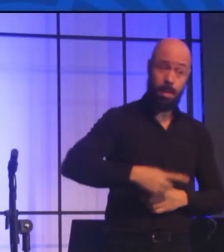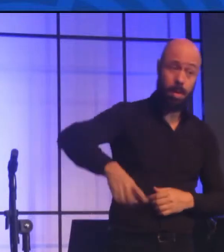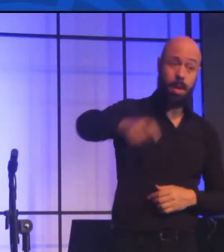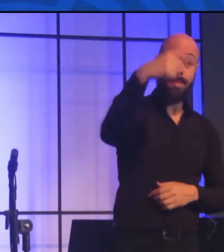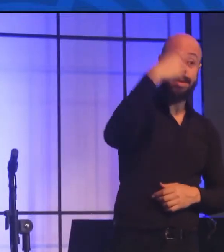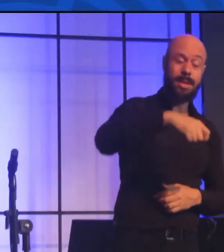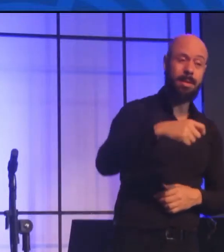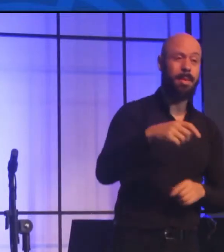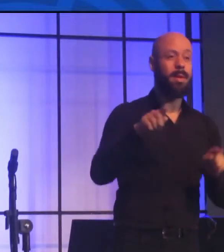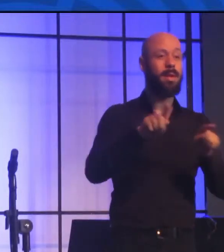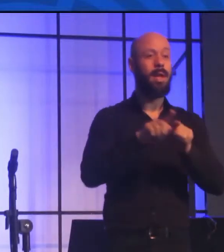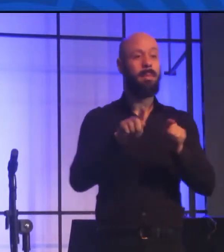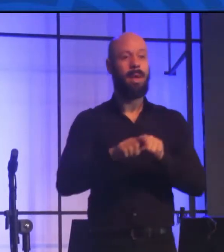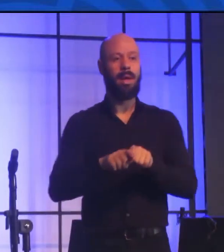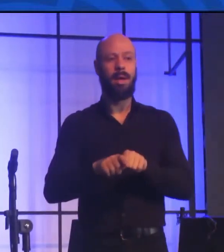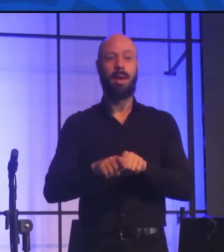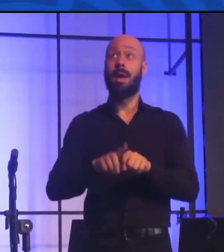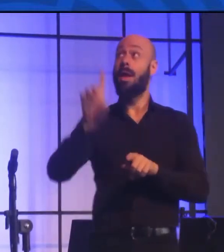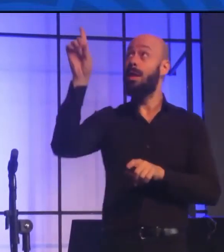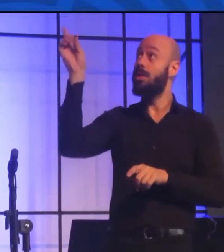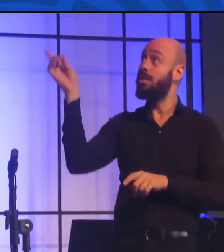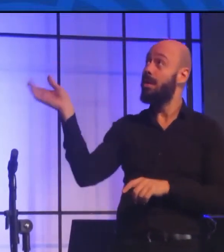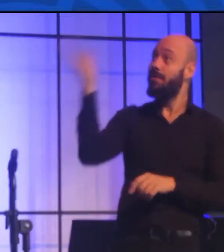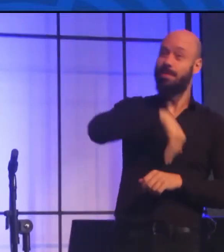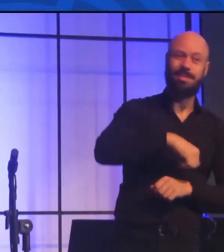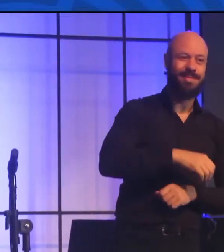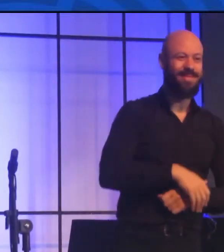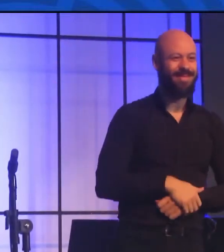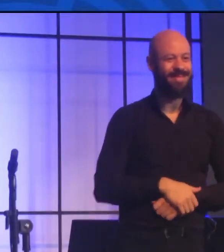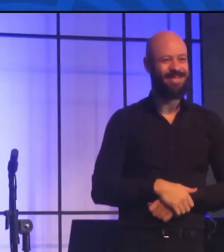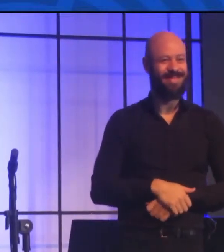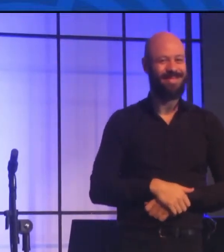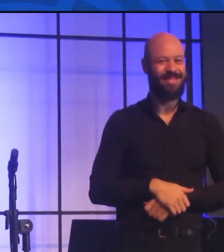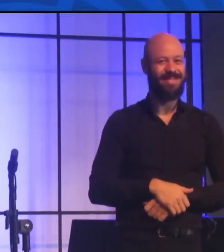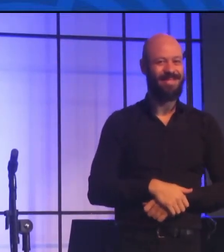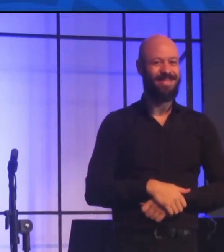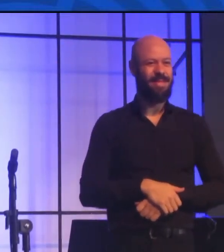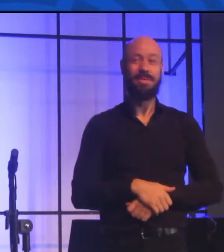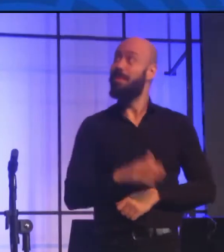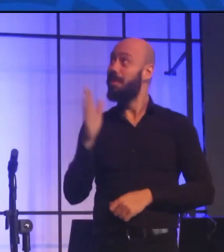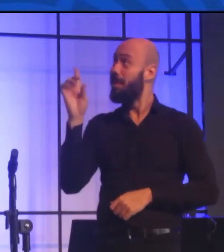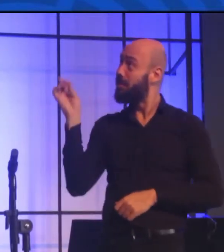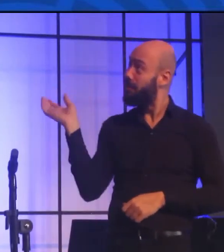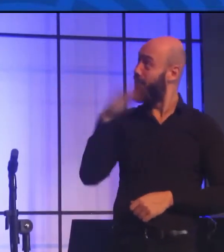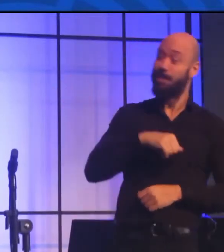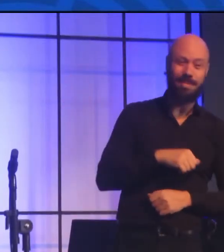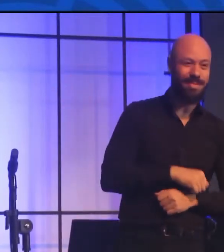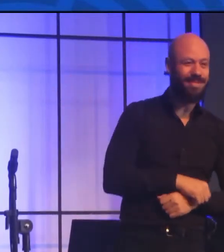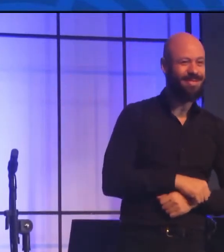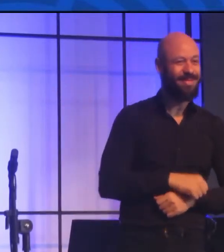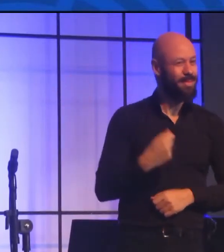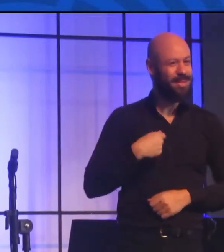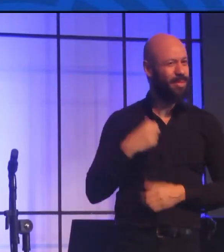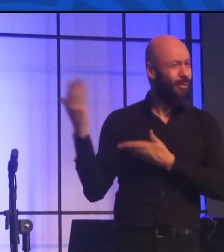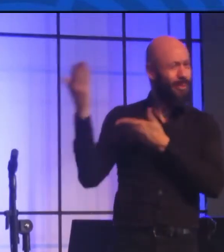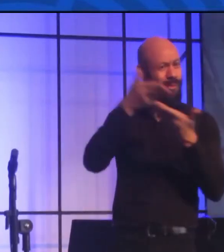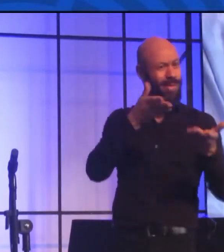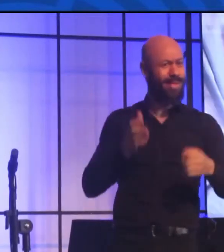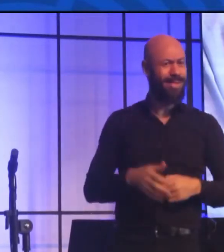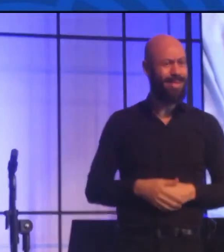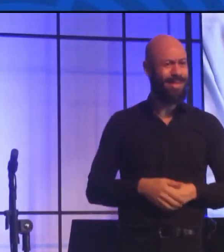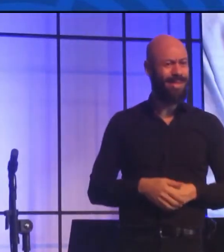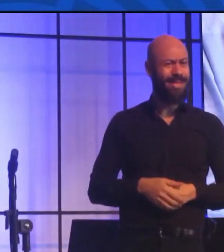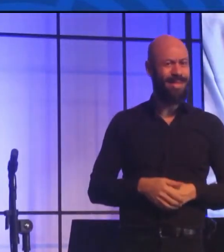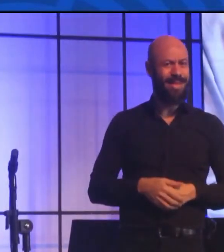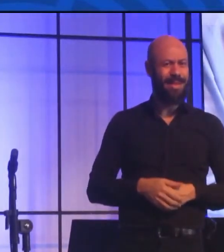e se Deus estiver esperando que você o convide a fazer parte dos seus planos? E se Deus estiver convidando você para